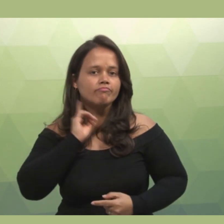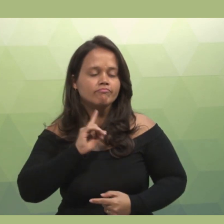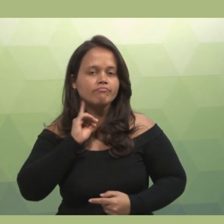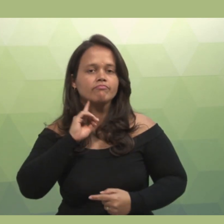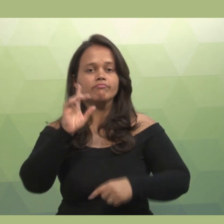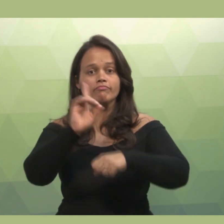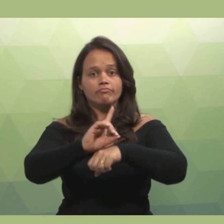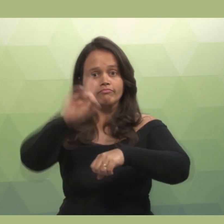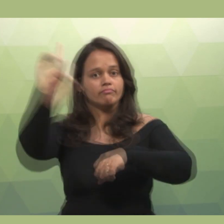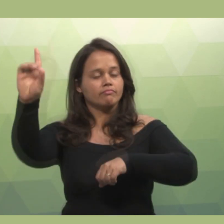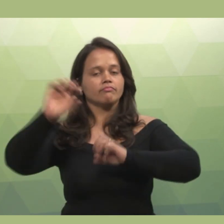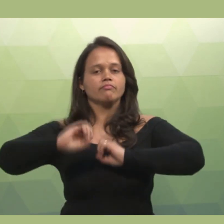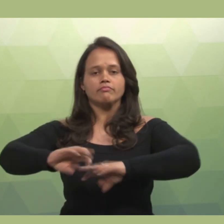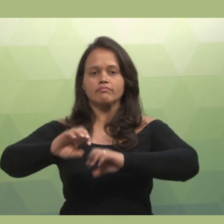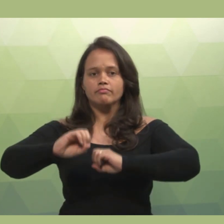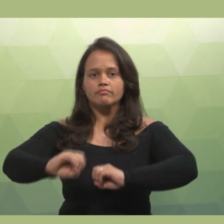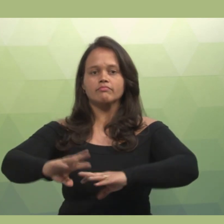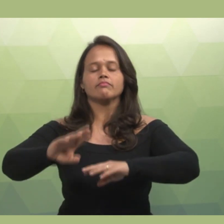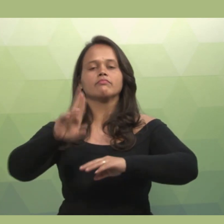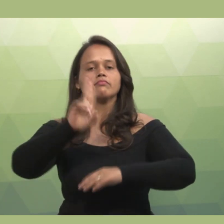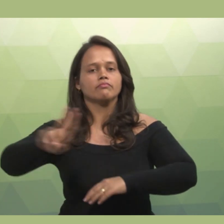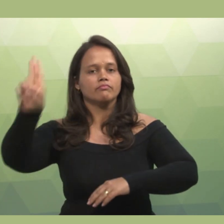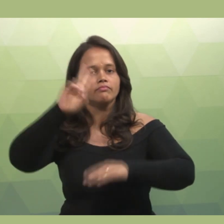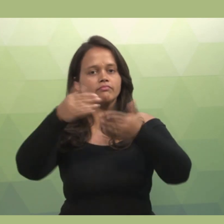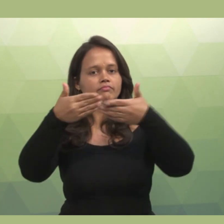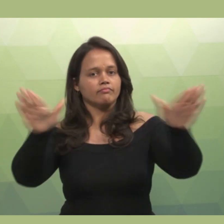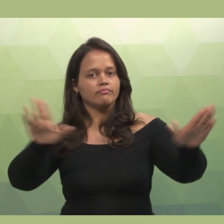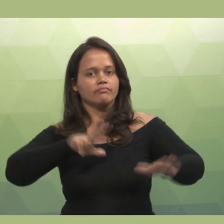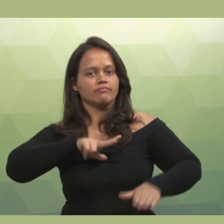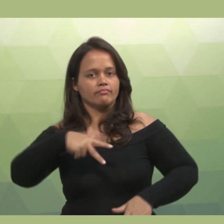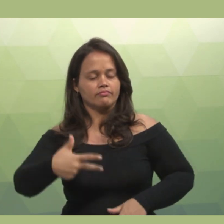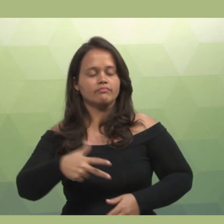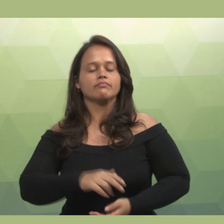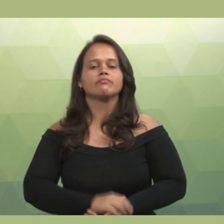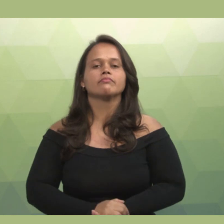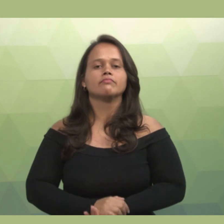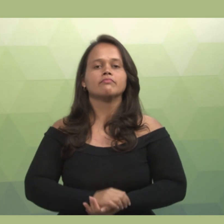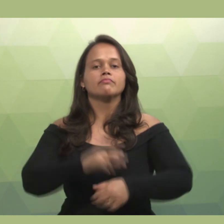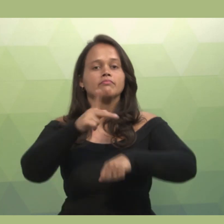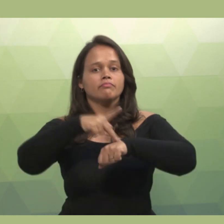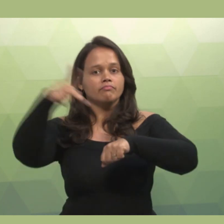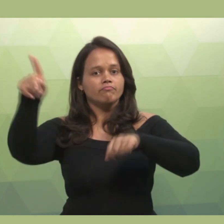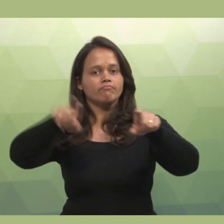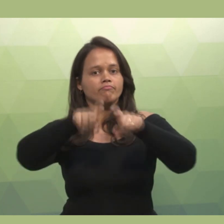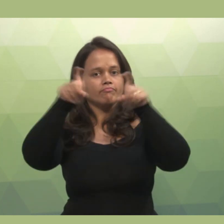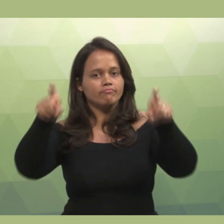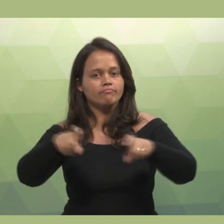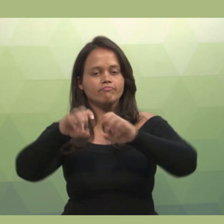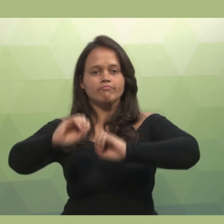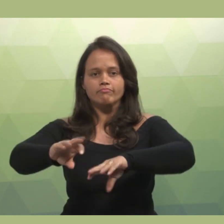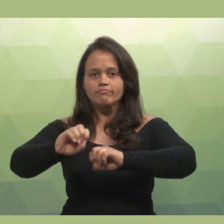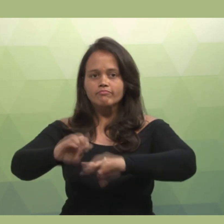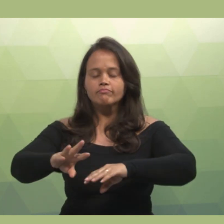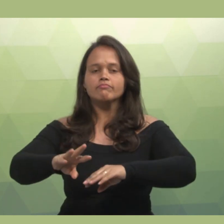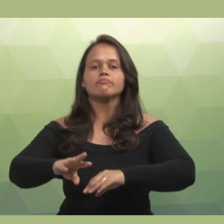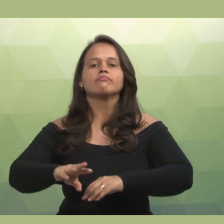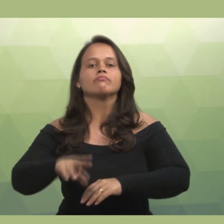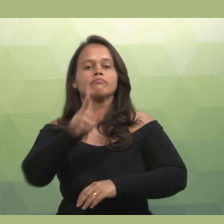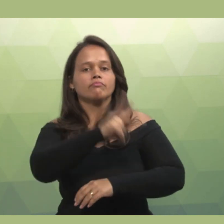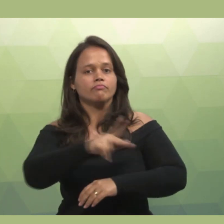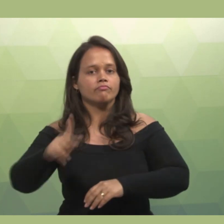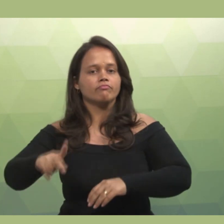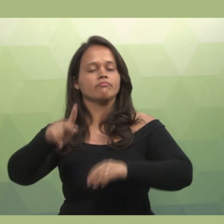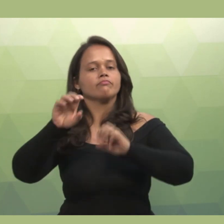Gerais e doutora em Educação pela Universidade Aberta de Portugal. Especialista em Informática na Educação, docência do